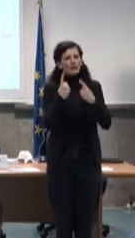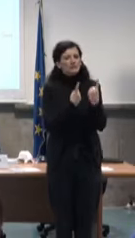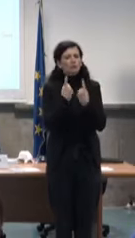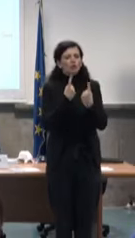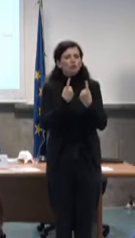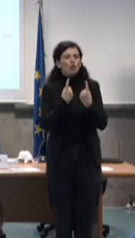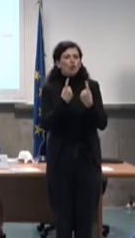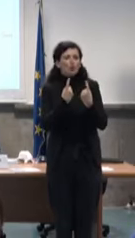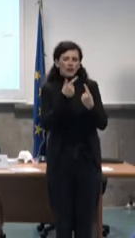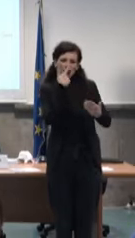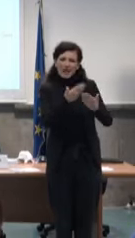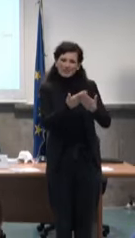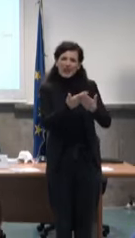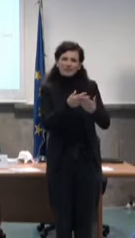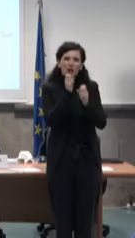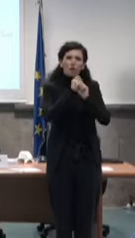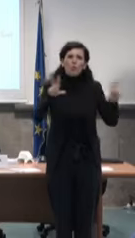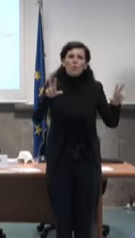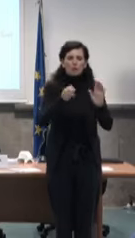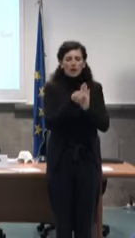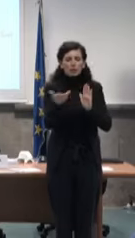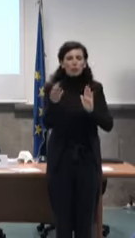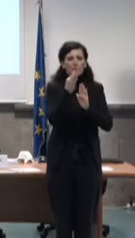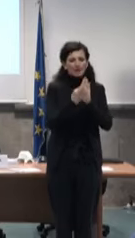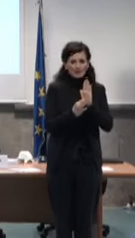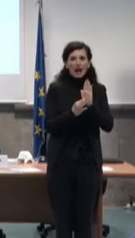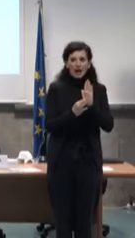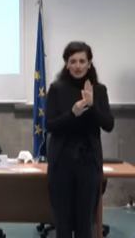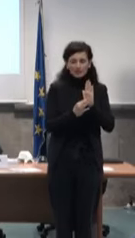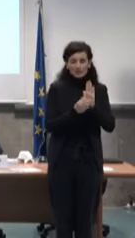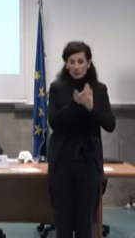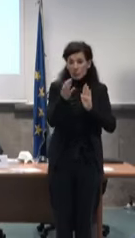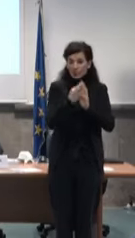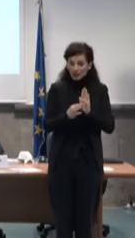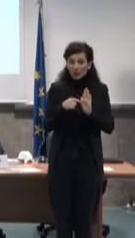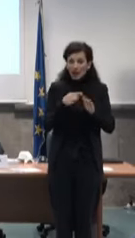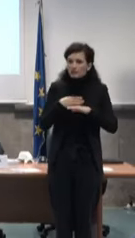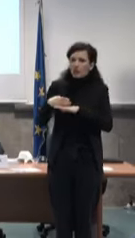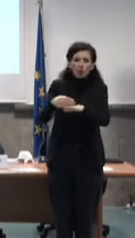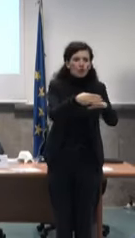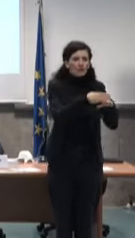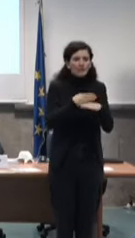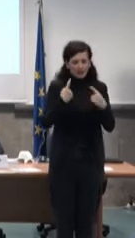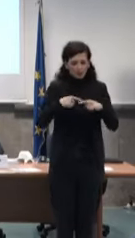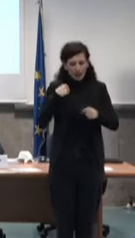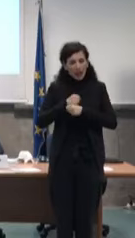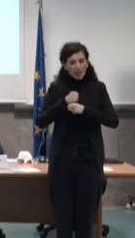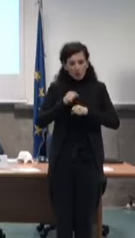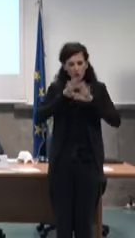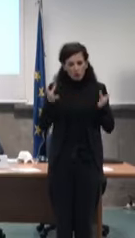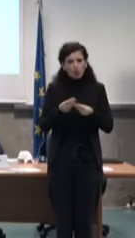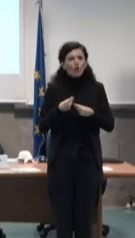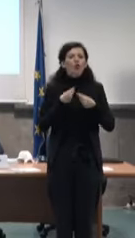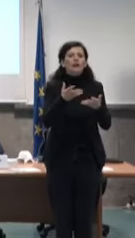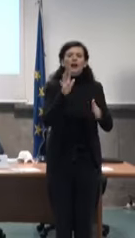da una parte i dati ma anche per condividere insieme a voi quanto stiamo facendo consentitemi prima di tutto di